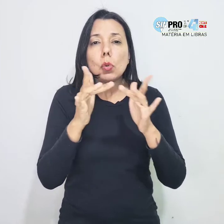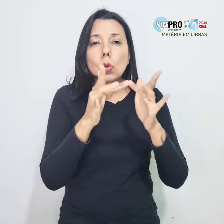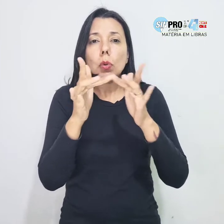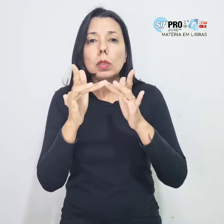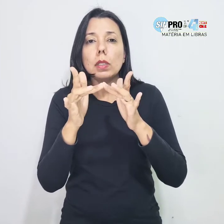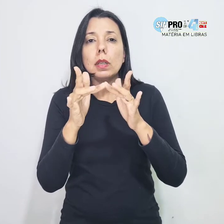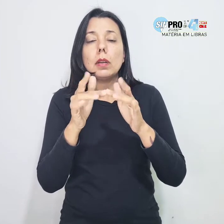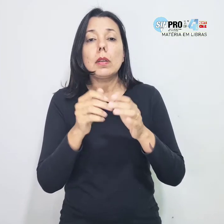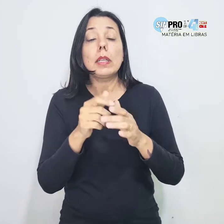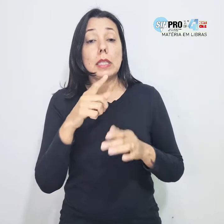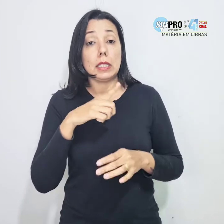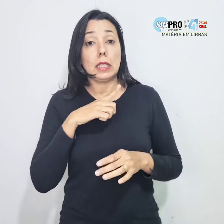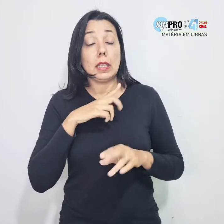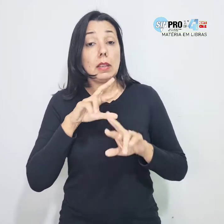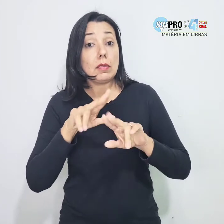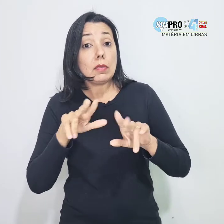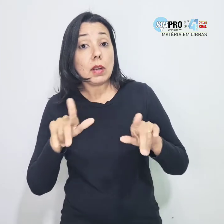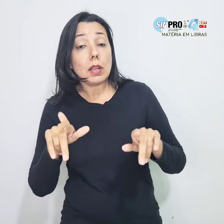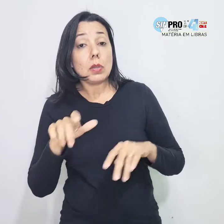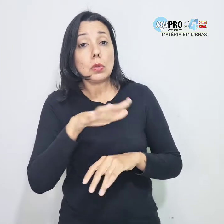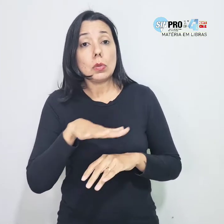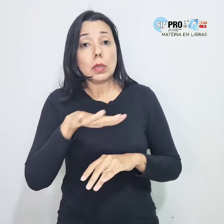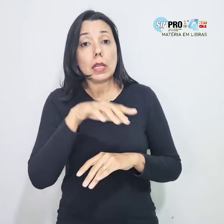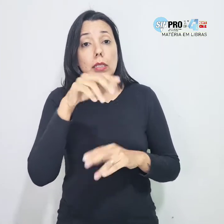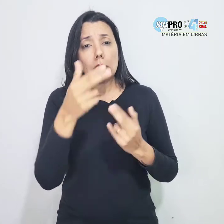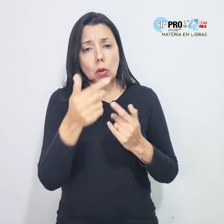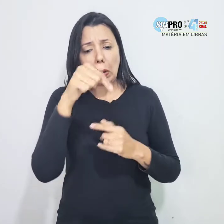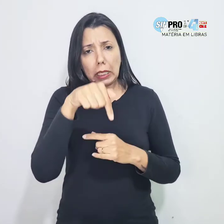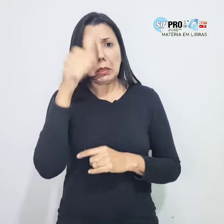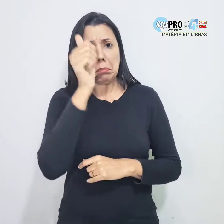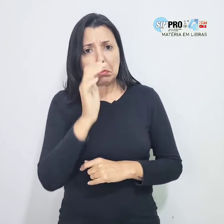que inexiste em diversos lugares como no Brasil.